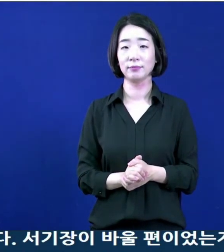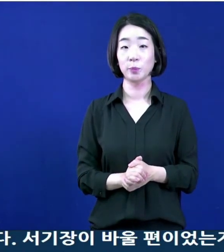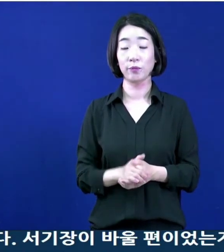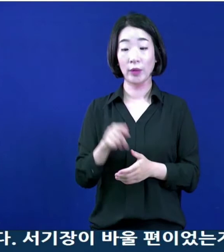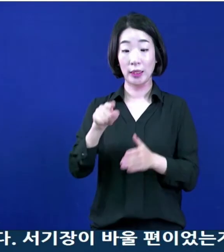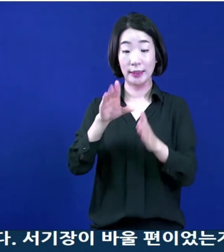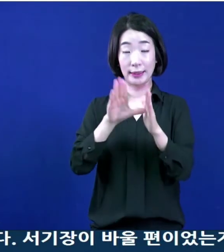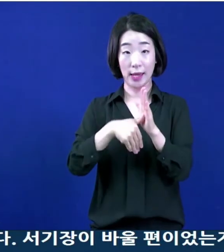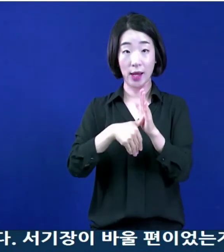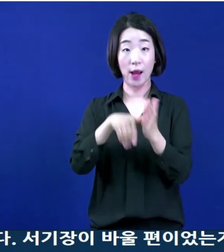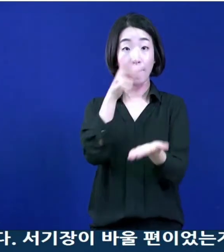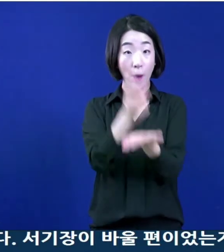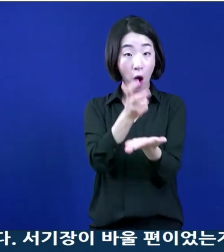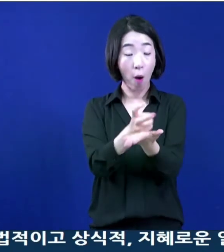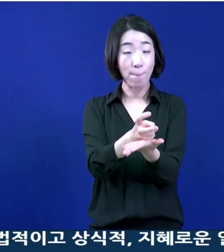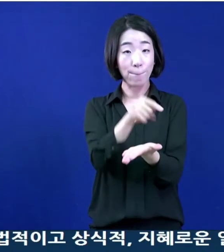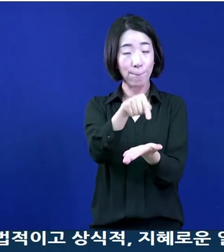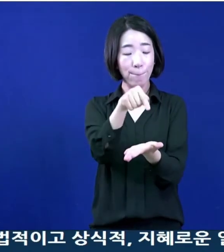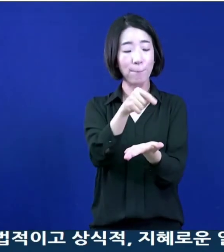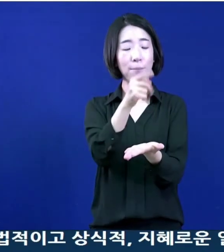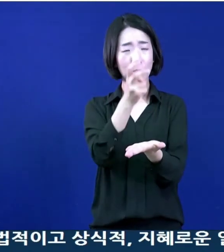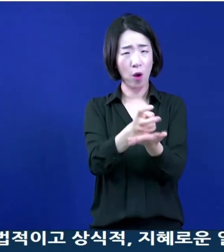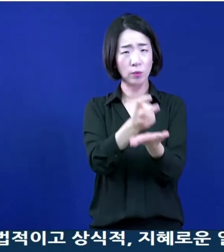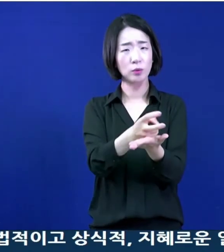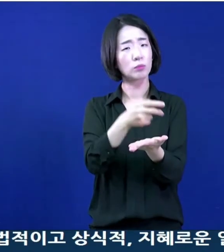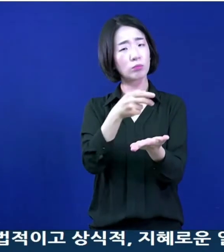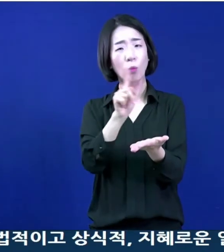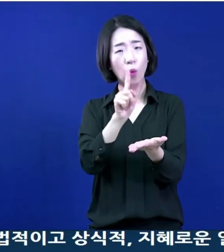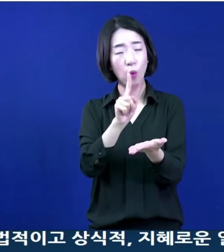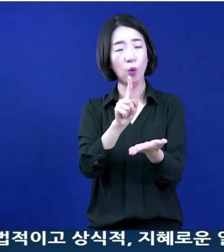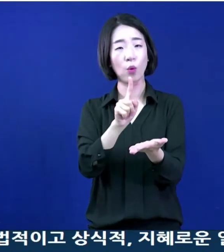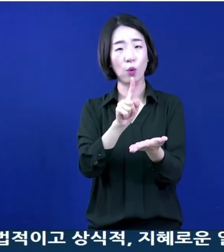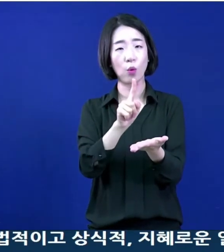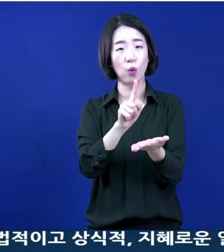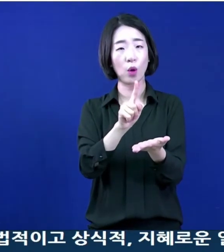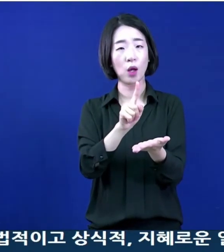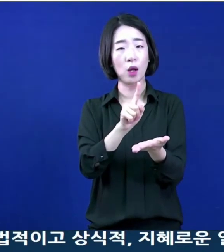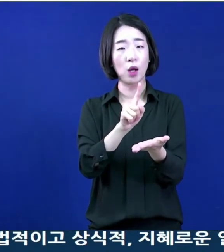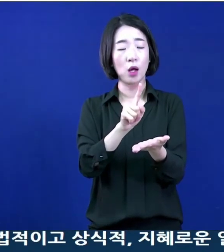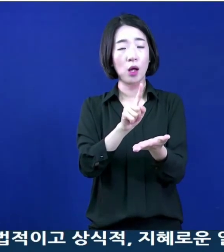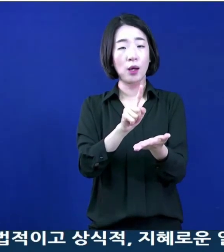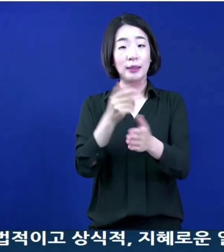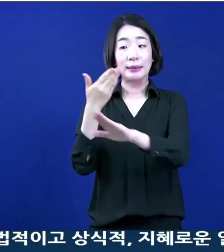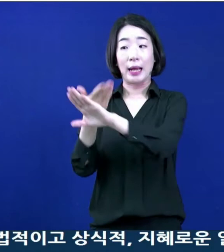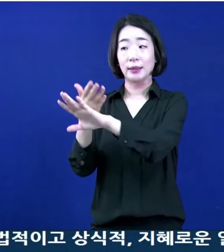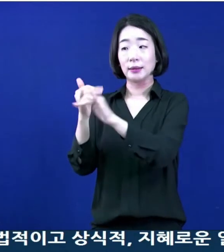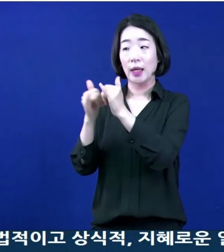당시의 법을 보게 되면 진짜 누군가를 신성모독,